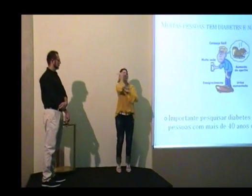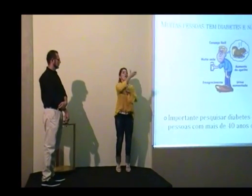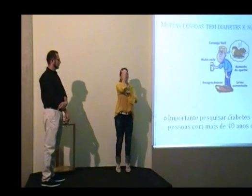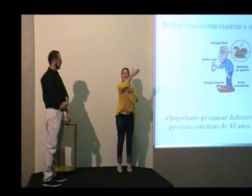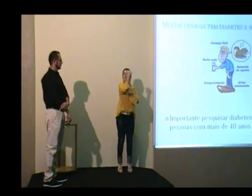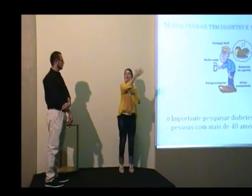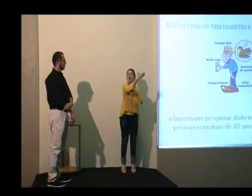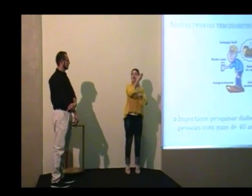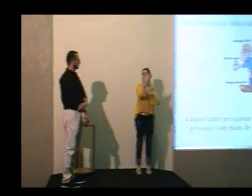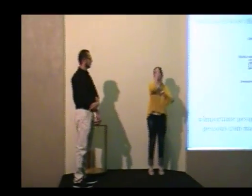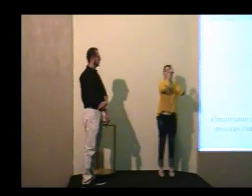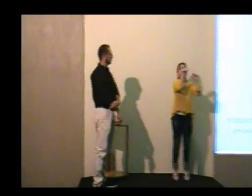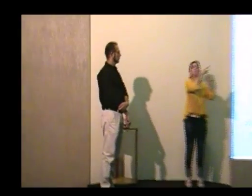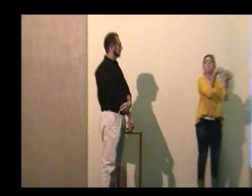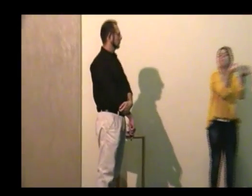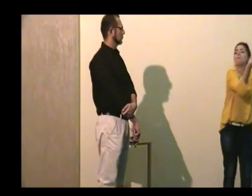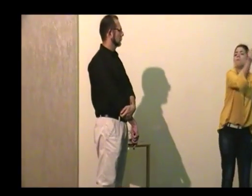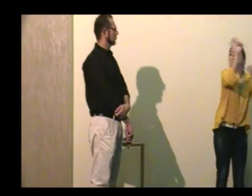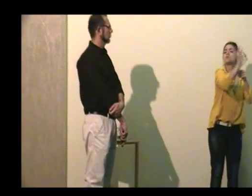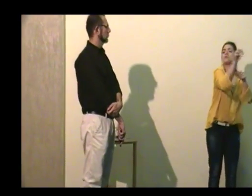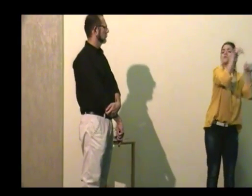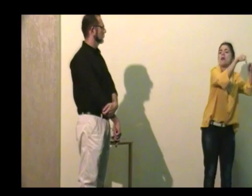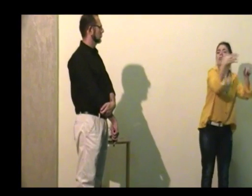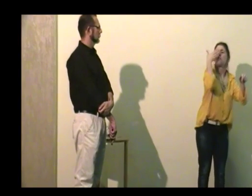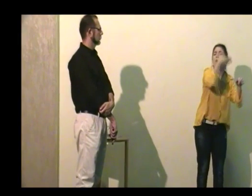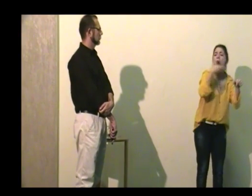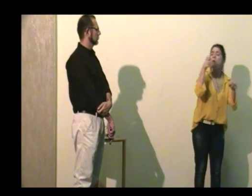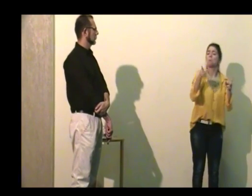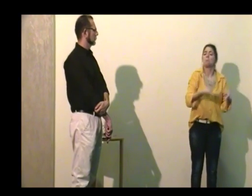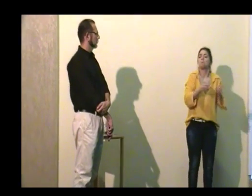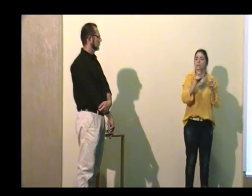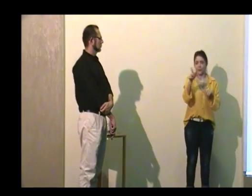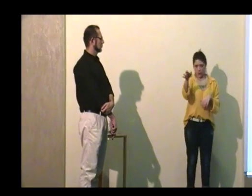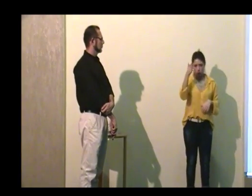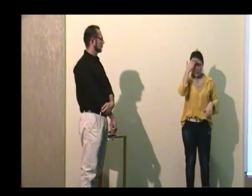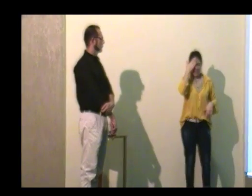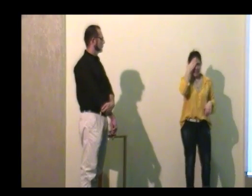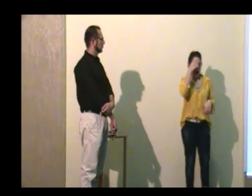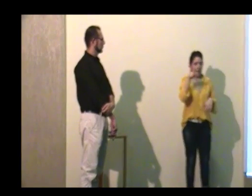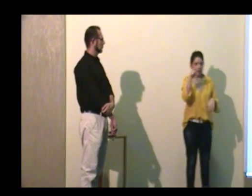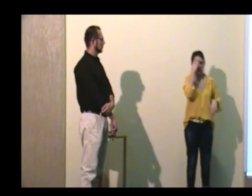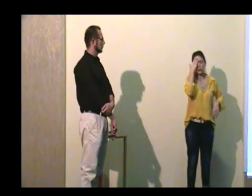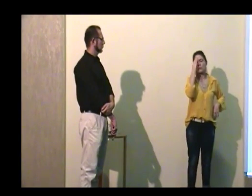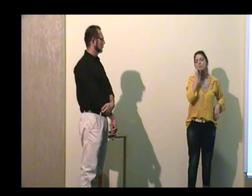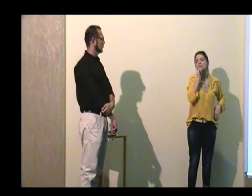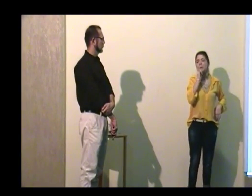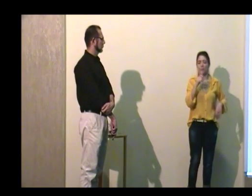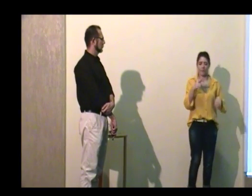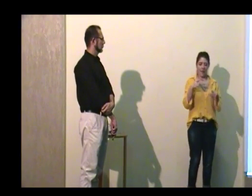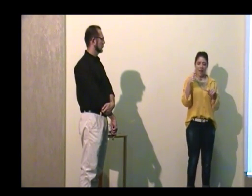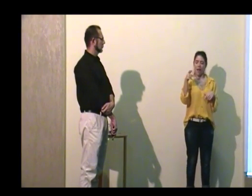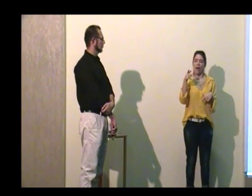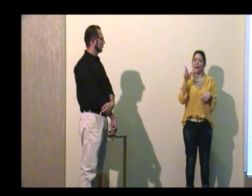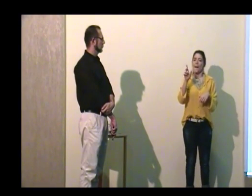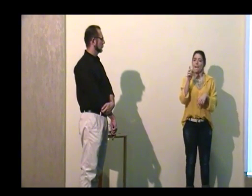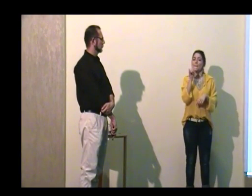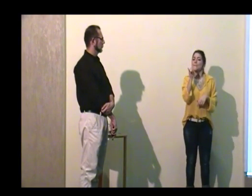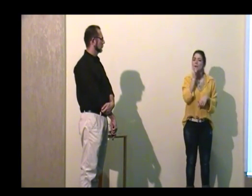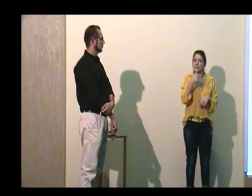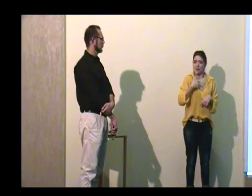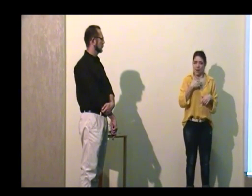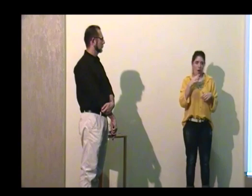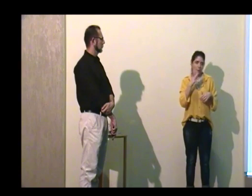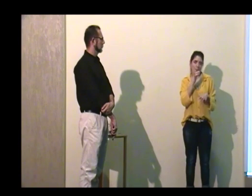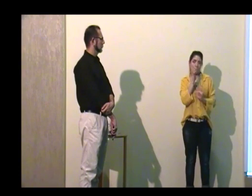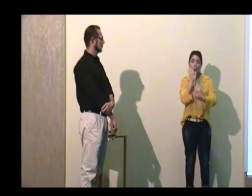E come muito fora de casa, né, por causa do trabalho, por causa da situação de trabalho e tal.